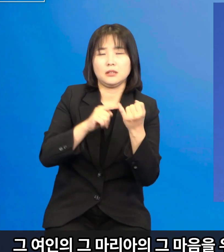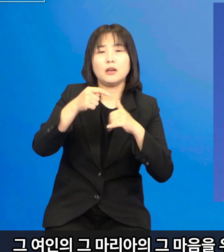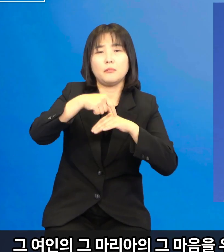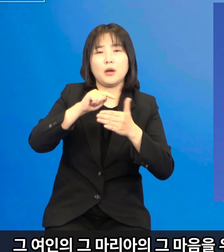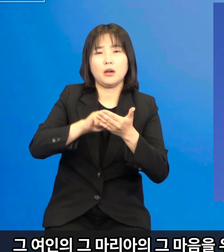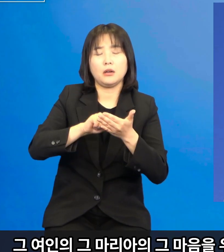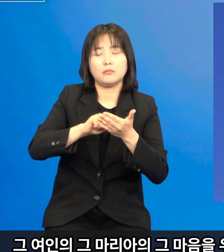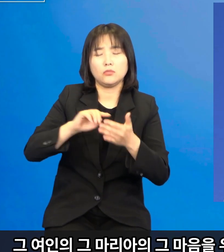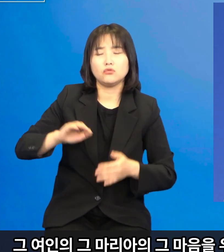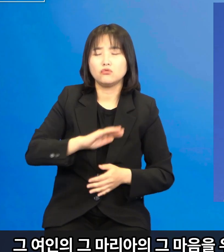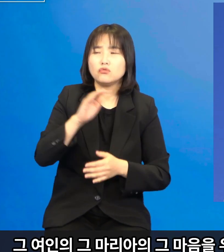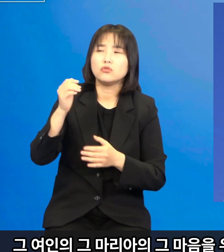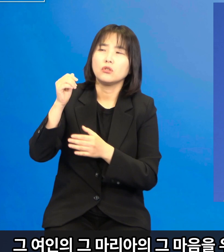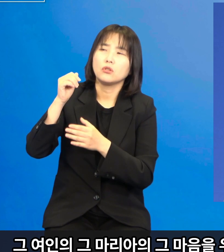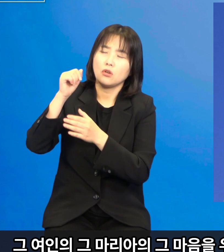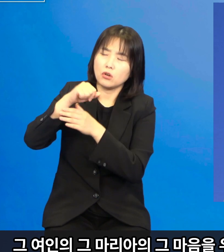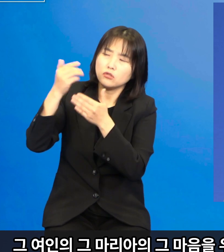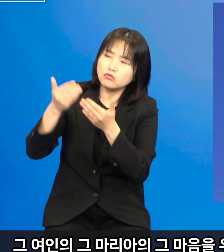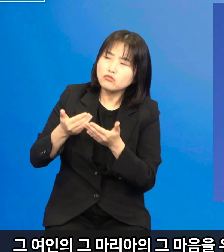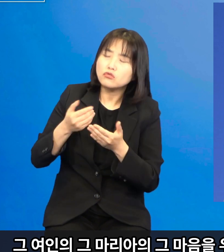마음을 우리에게도 부어주시기를 원합니다.